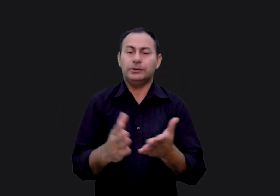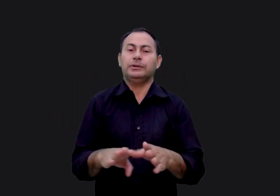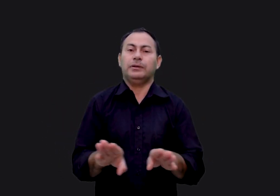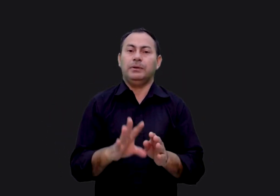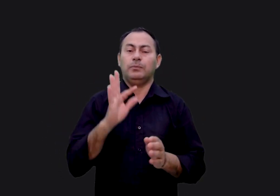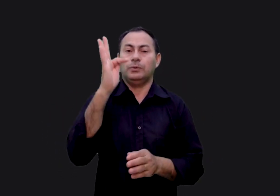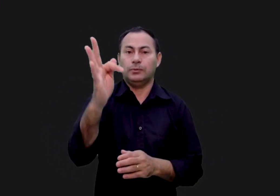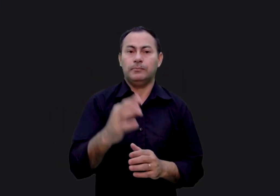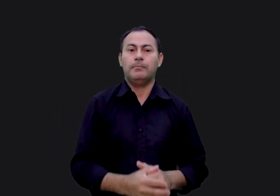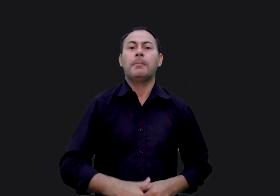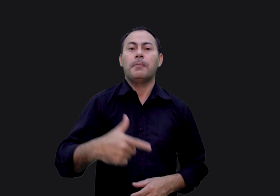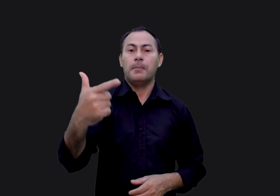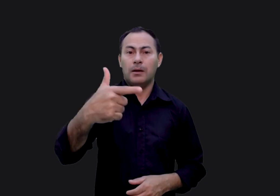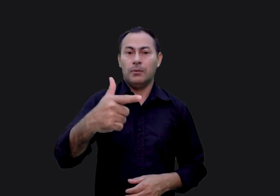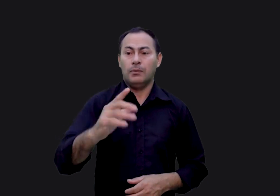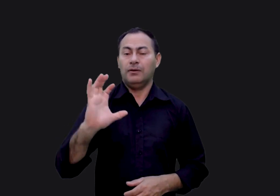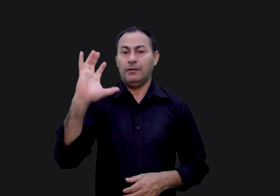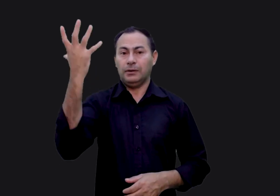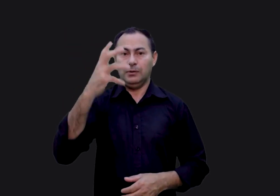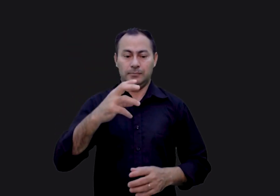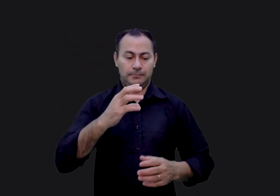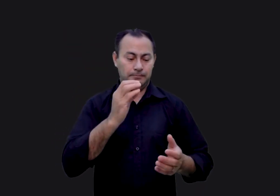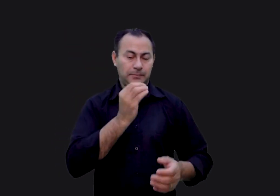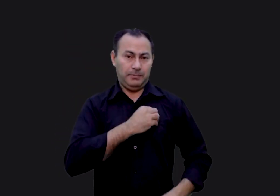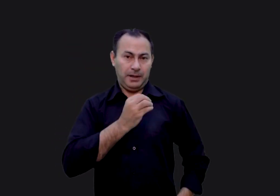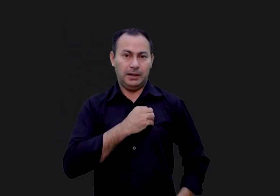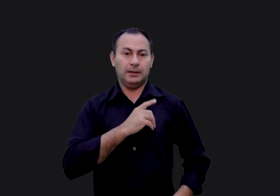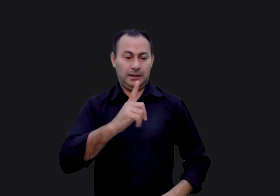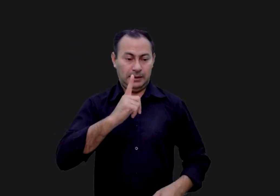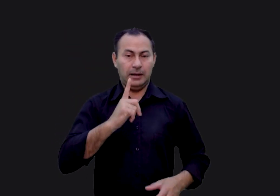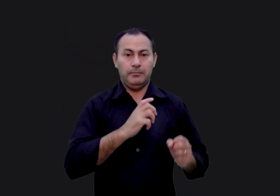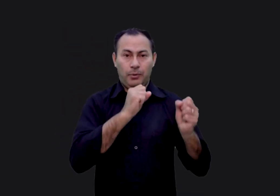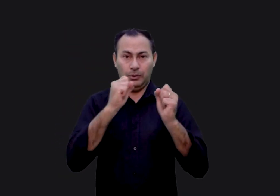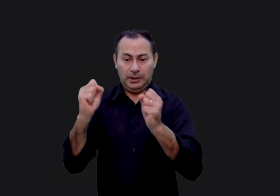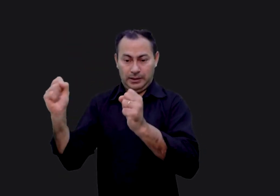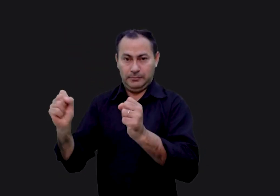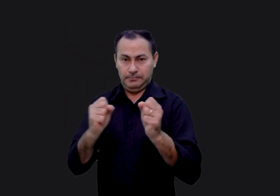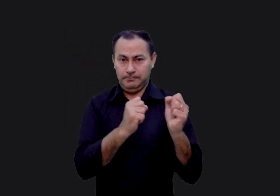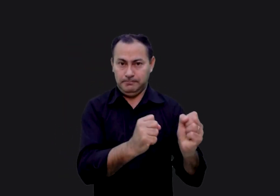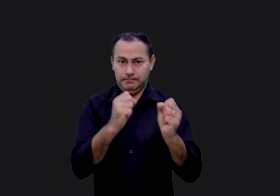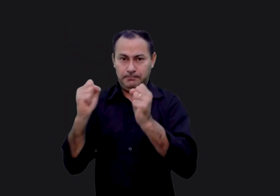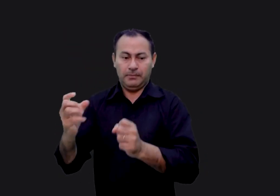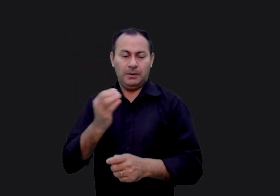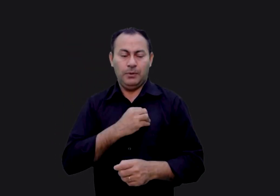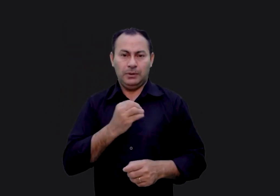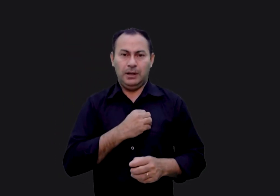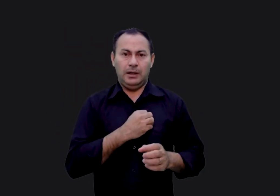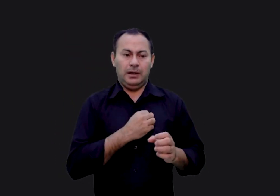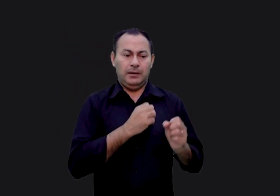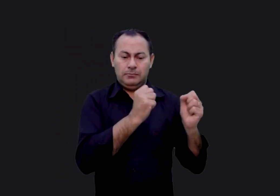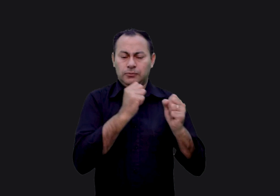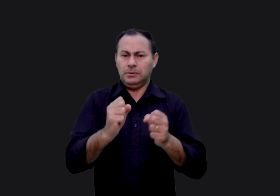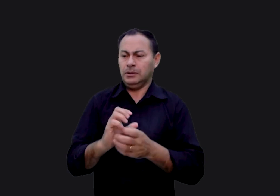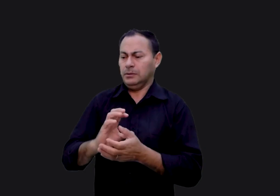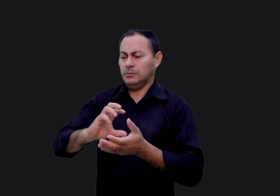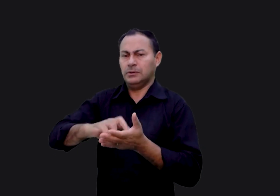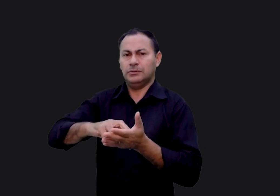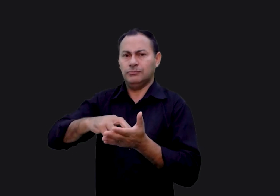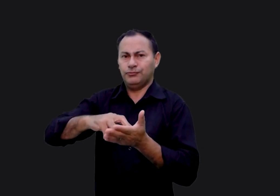contemporâneo e futuro. O segundo fator do pecado é que ele tem poder. Se o poder do pecado derrubou um homem como Davi, então seu